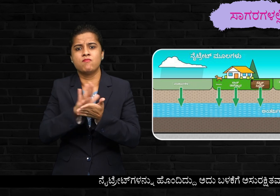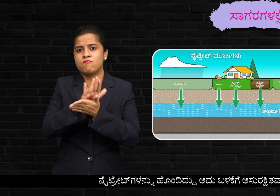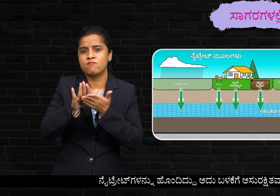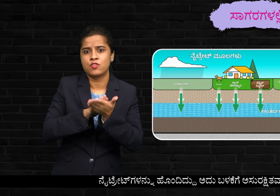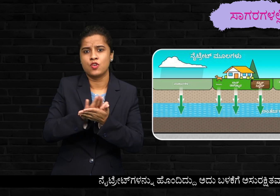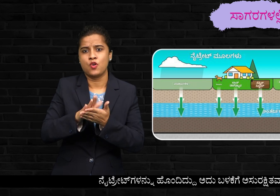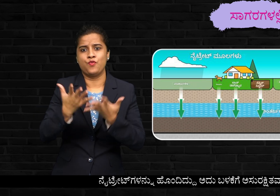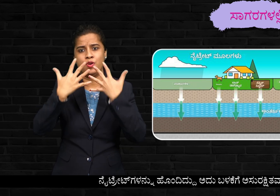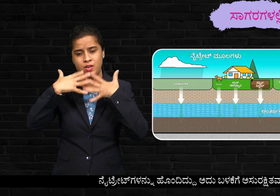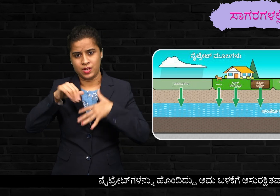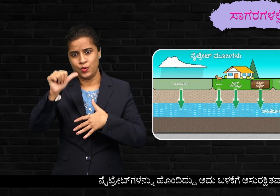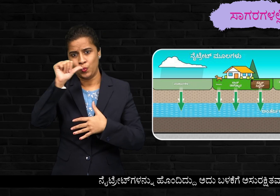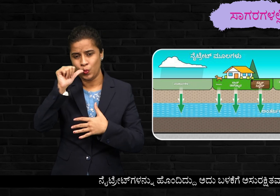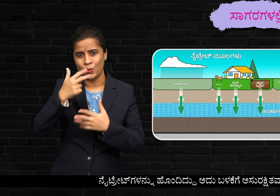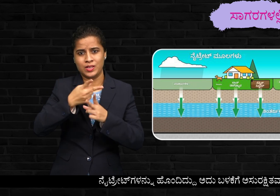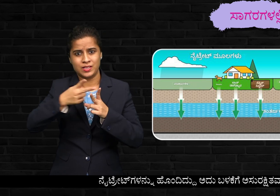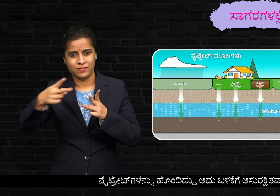ಅಸುರಕ್ಷಿತವಾಗಿದೆ.